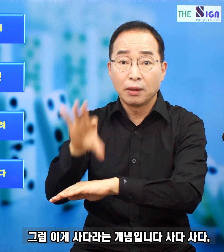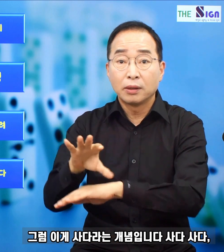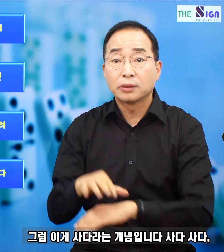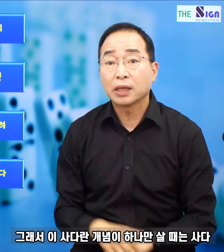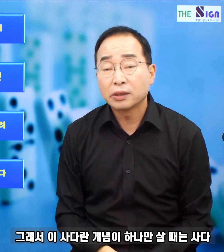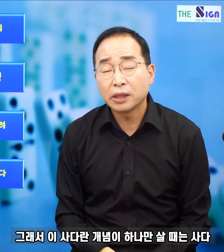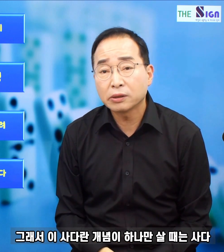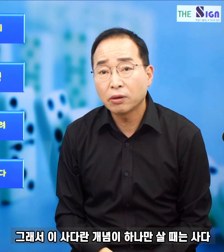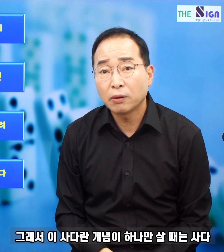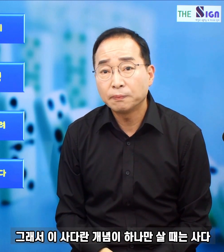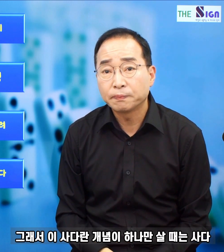자, 그래서